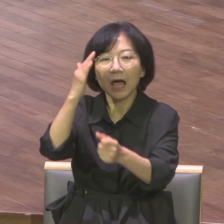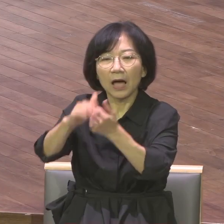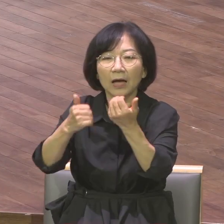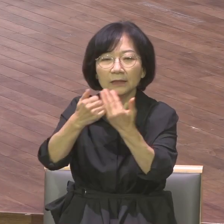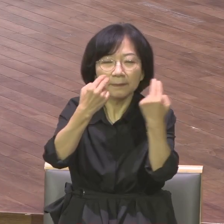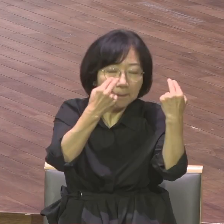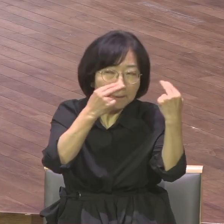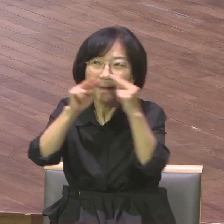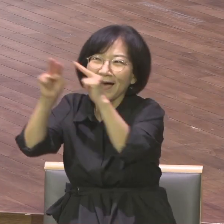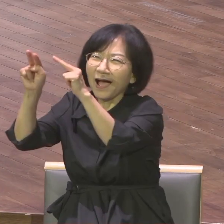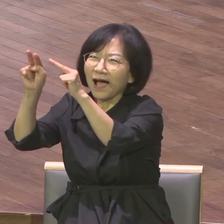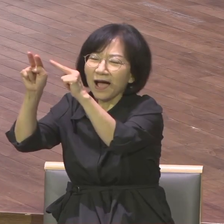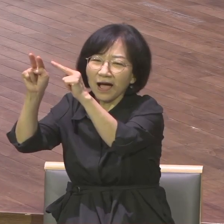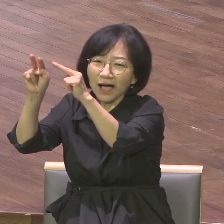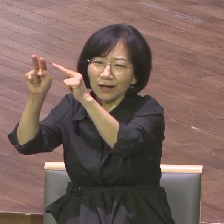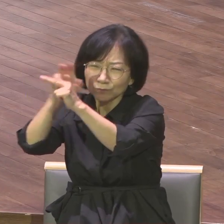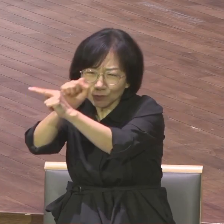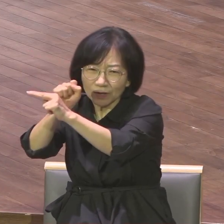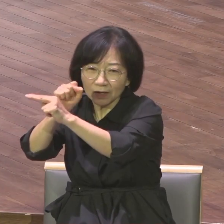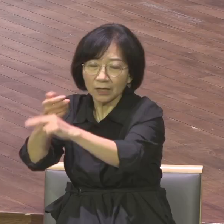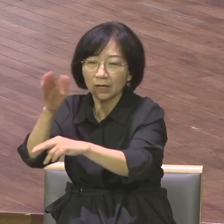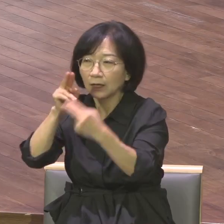다른 거 바라보니까 하나님이